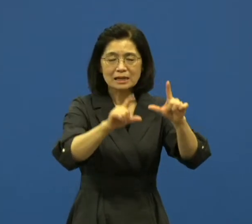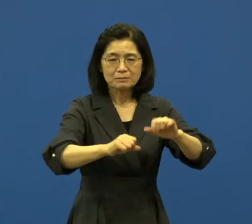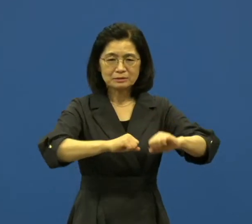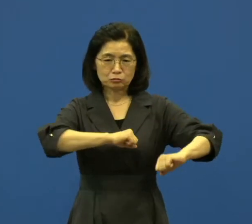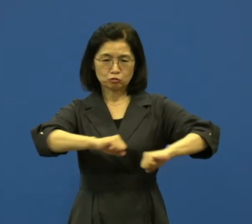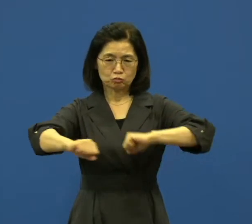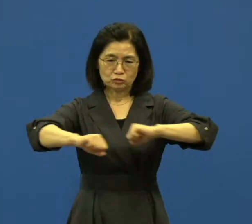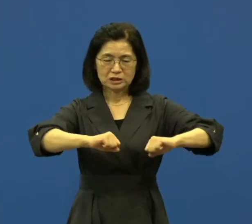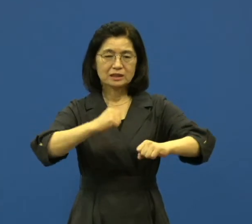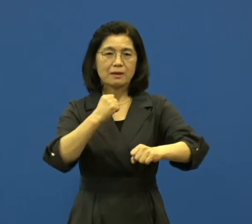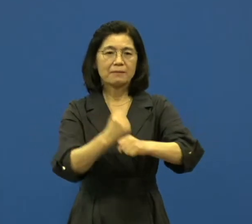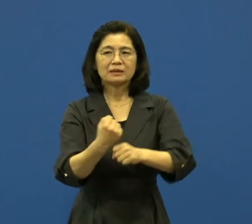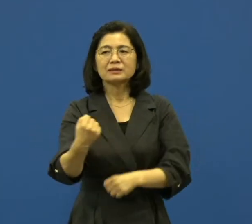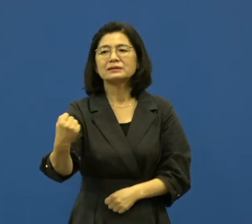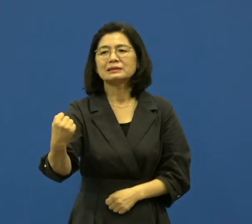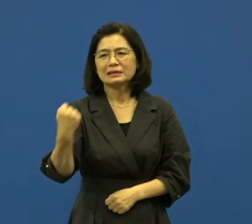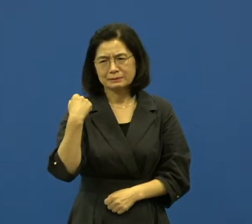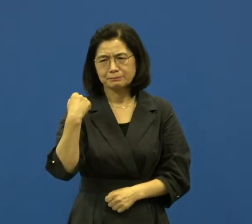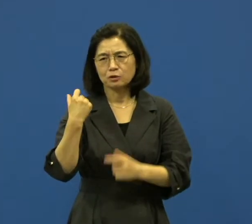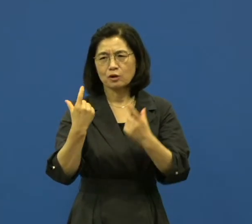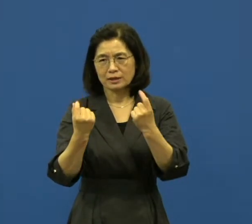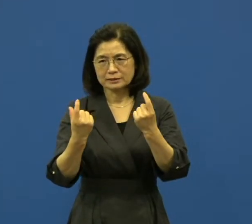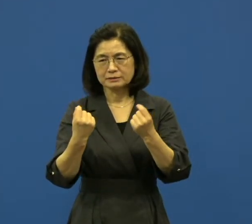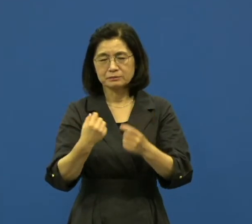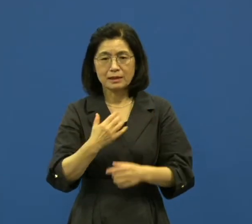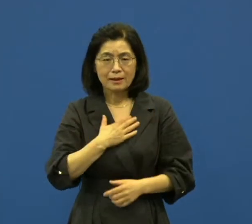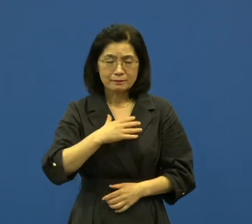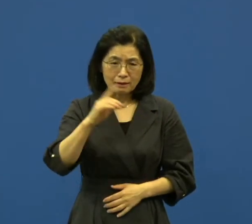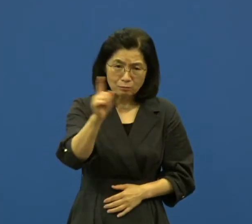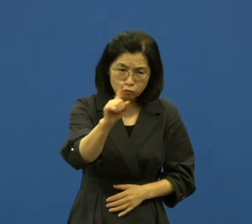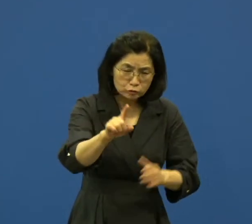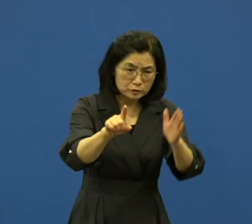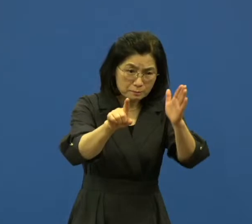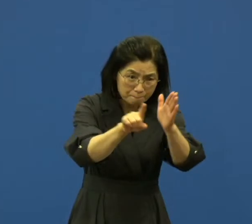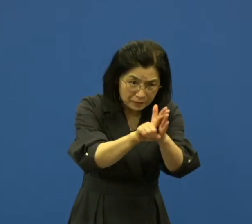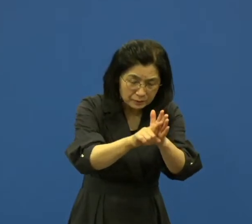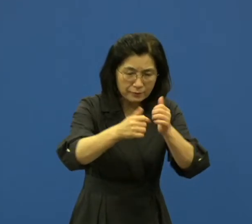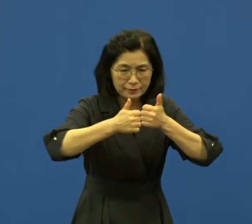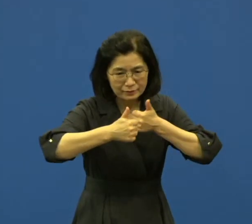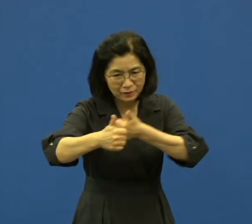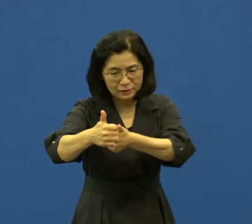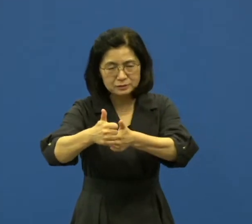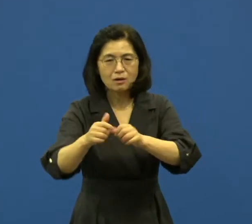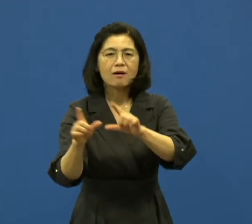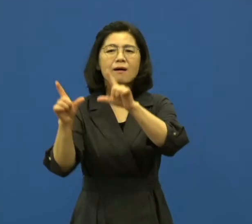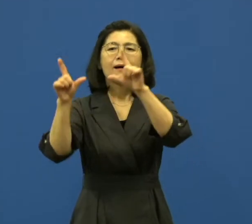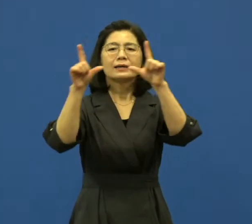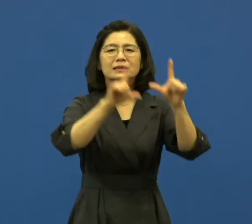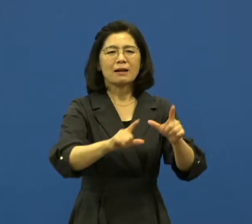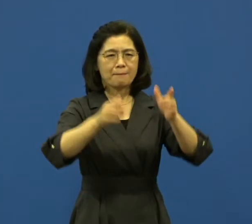힘입니다. 내가 무엇을 믿느냐에 따라서 삶의 방향이 결정이 되는 것입니다.